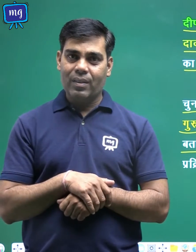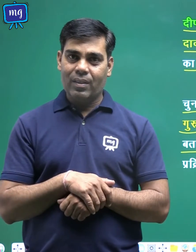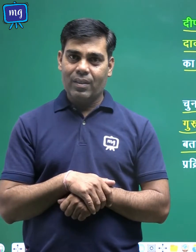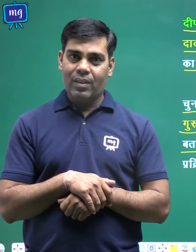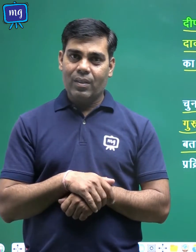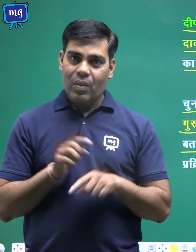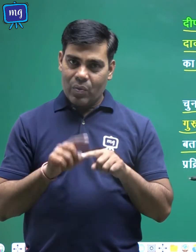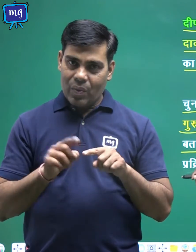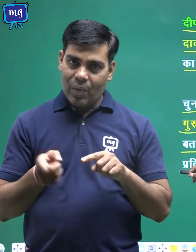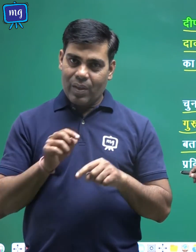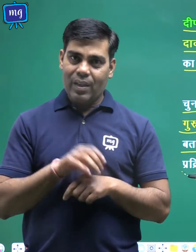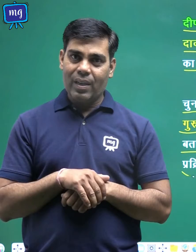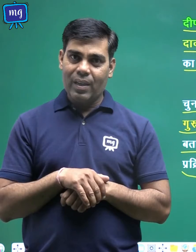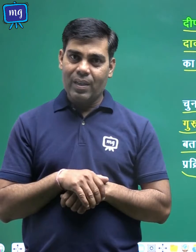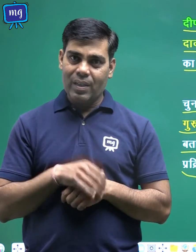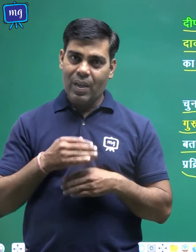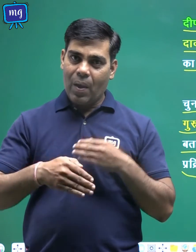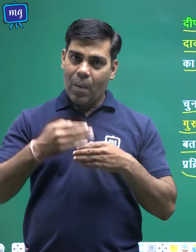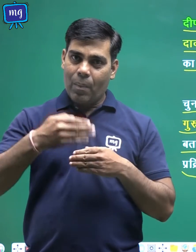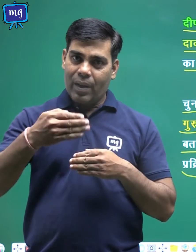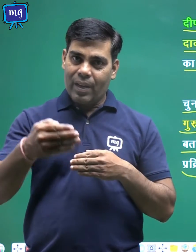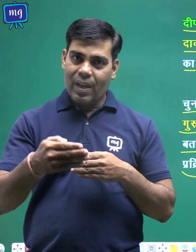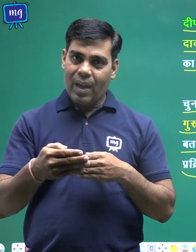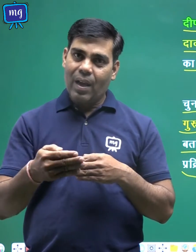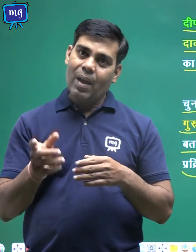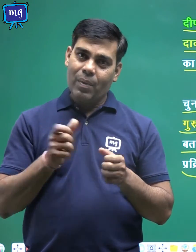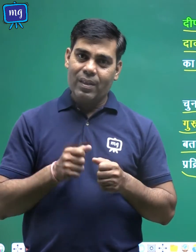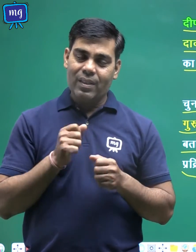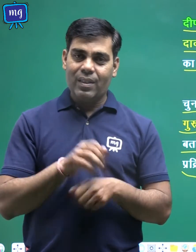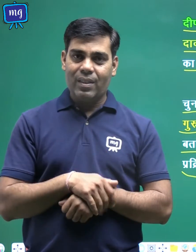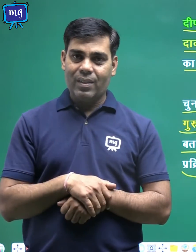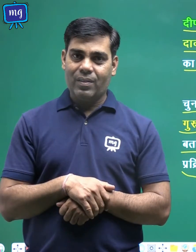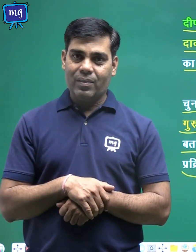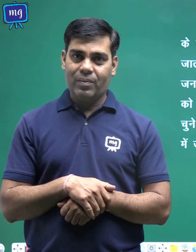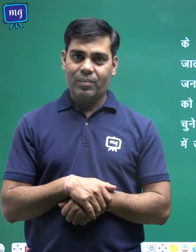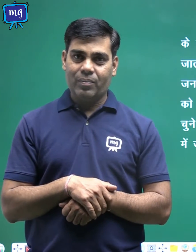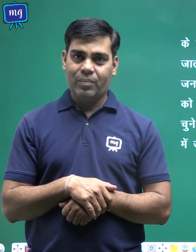चुनाव की प्रक्रिया अपनाई जाती है।